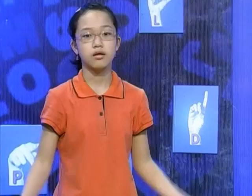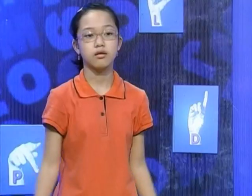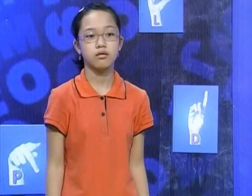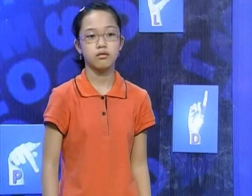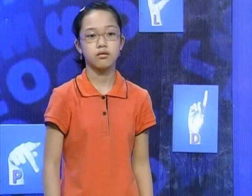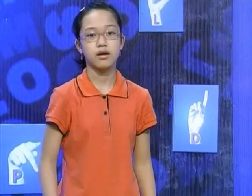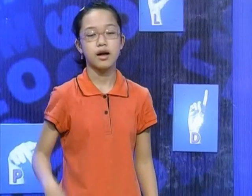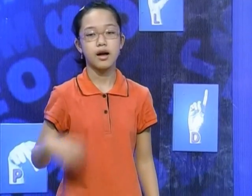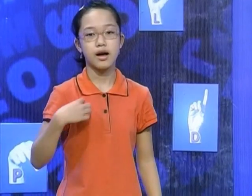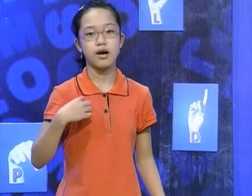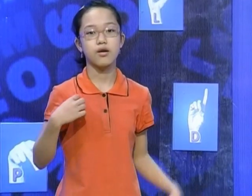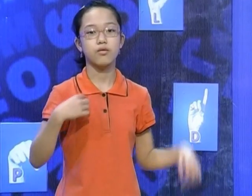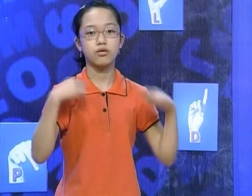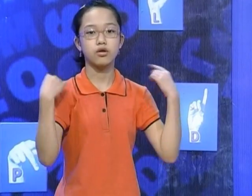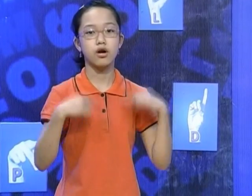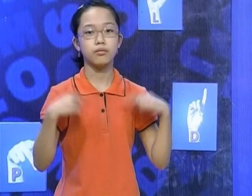À, chúng ta còn học cả ký hiệu áo com lê.